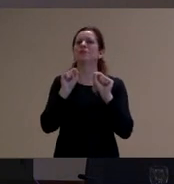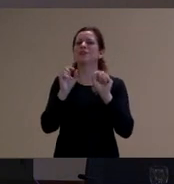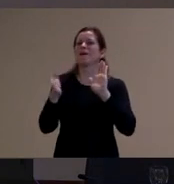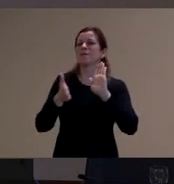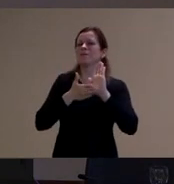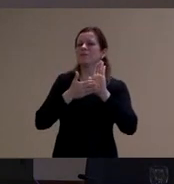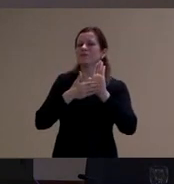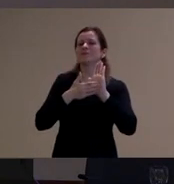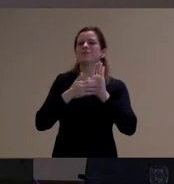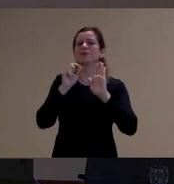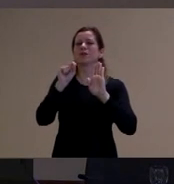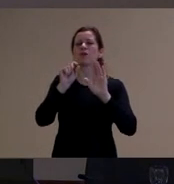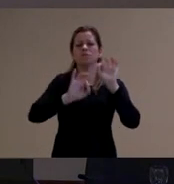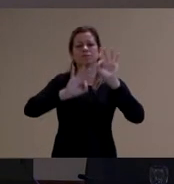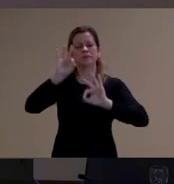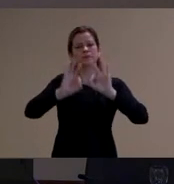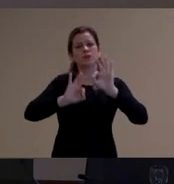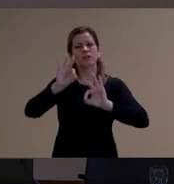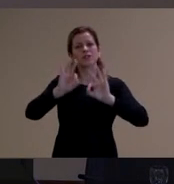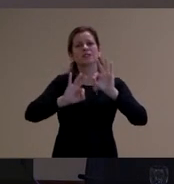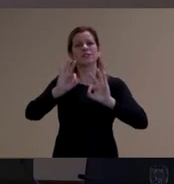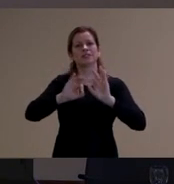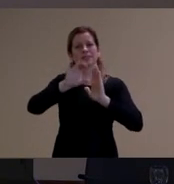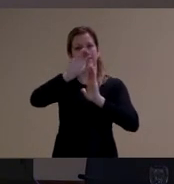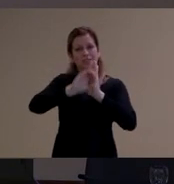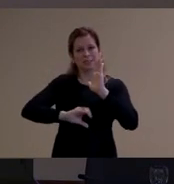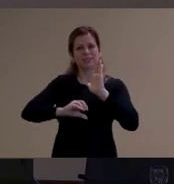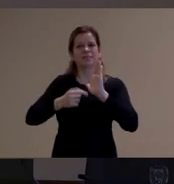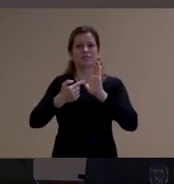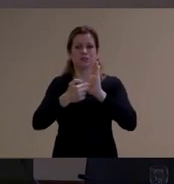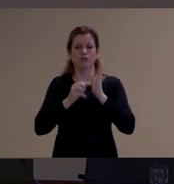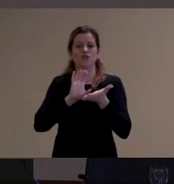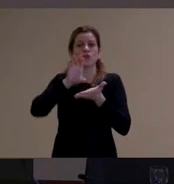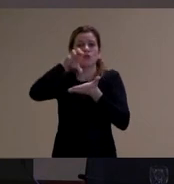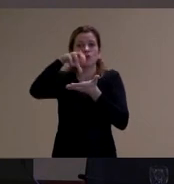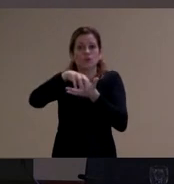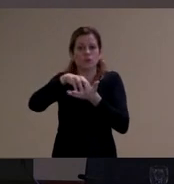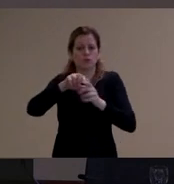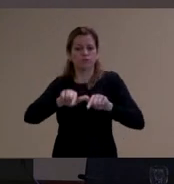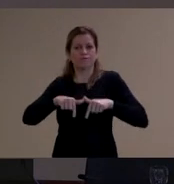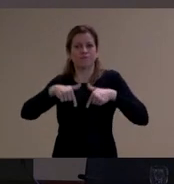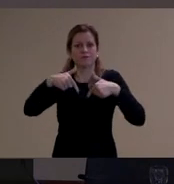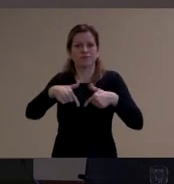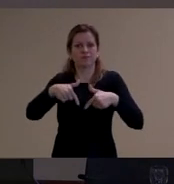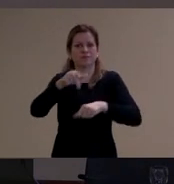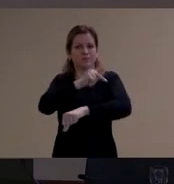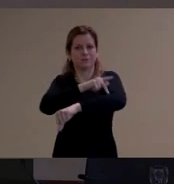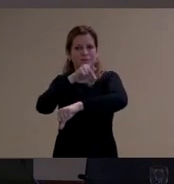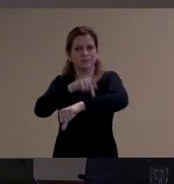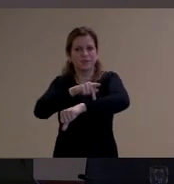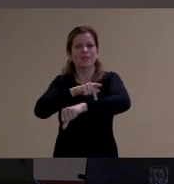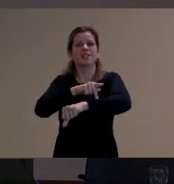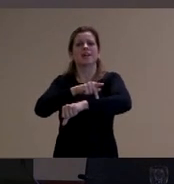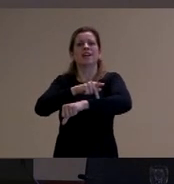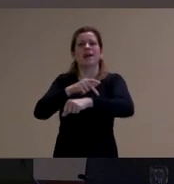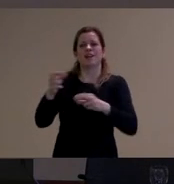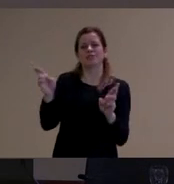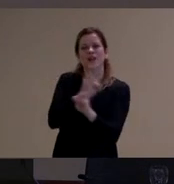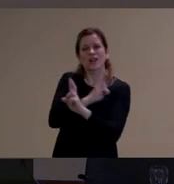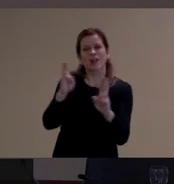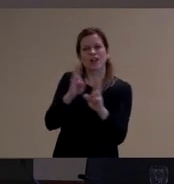uma organização curricular por meio de núcleos de ação pedagógica as relações sociais e culturais